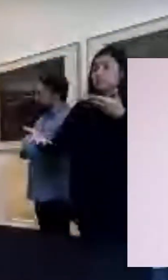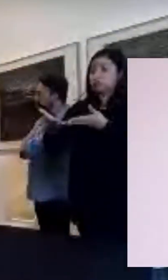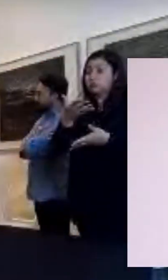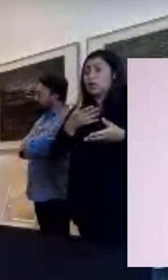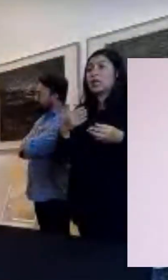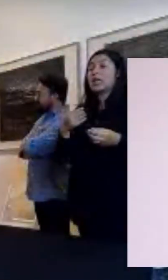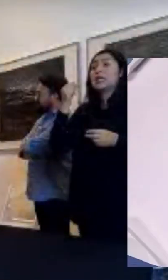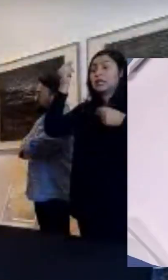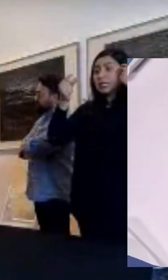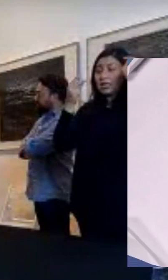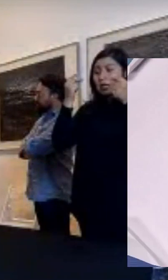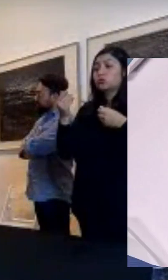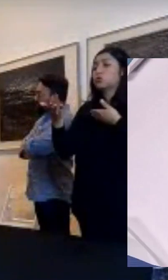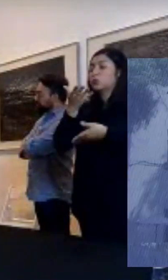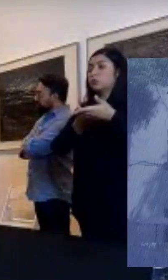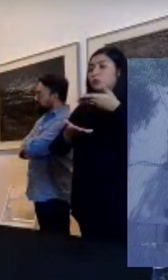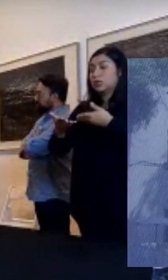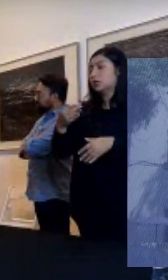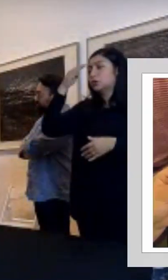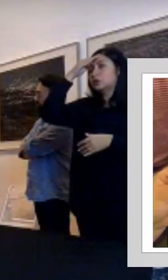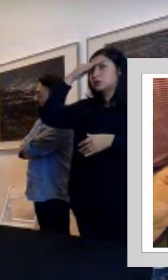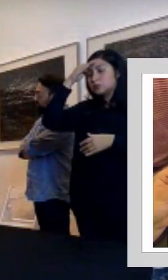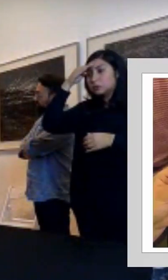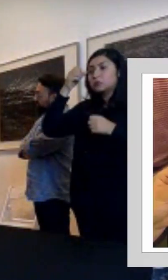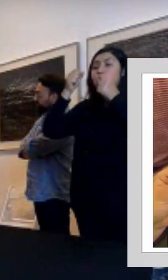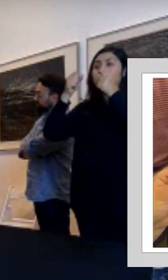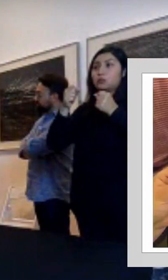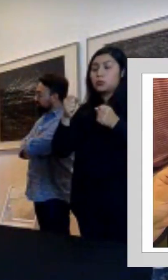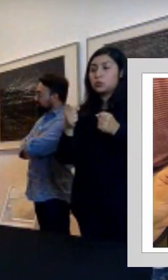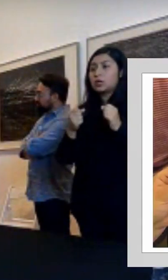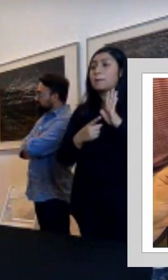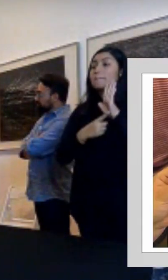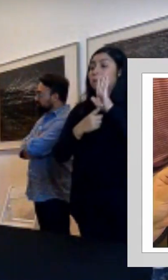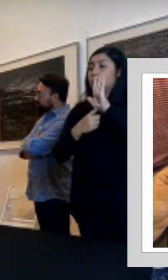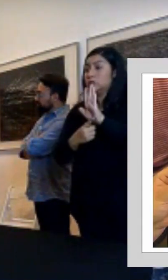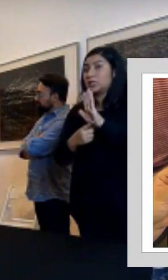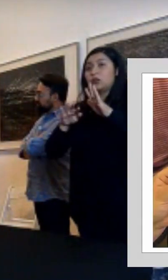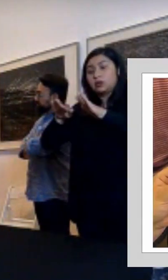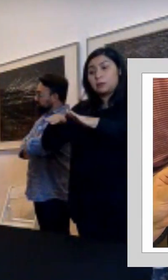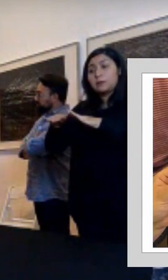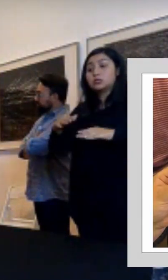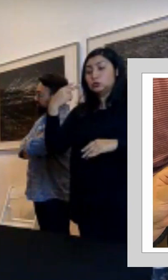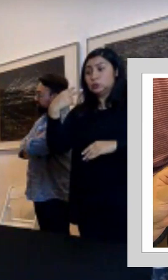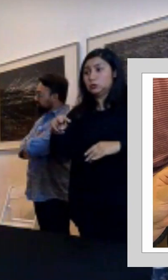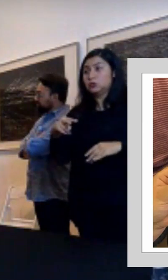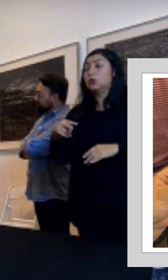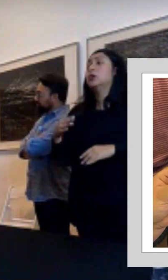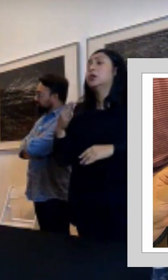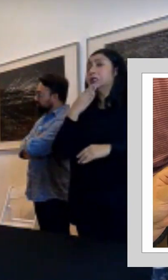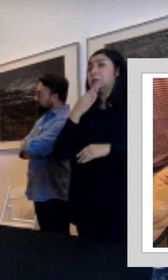y compartiendo experiencias para poder proyectarlas en sus propios espacios o a futuro realizar trabajo en